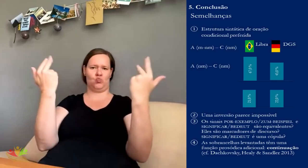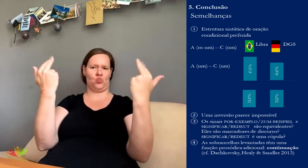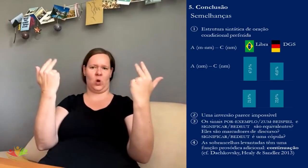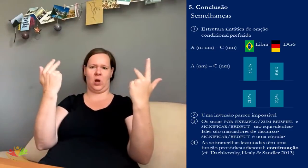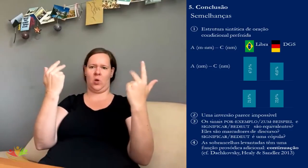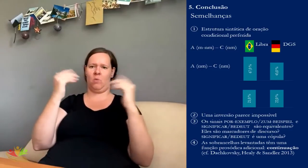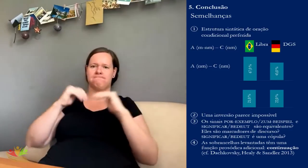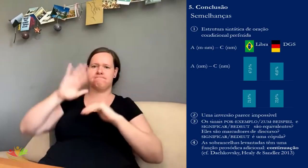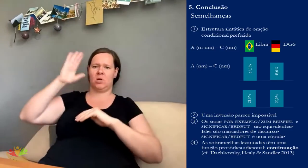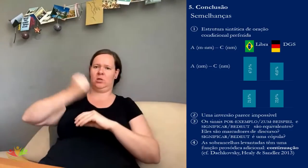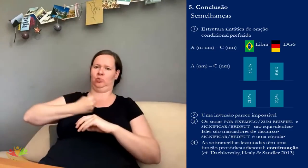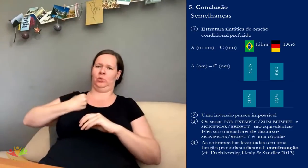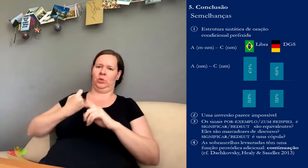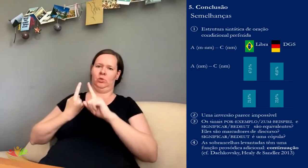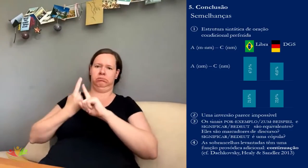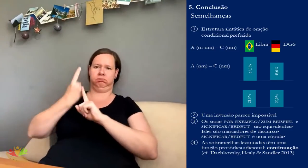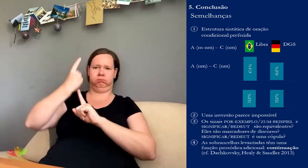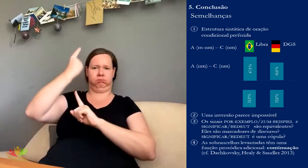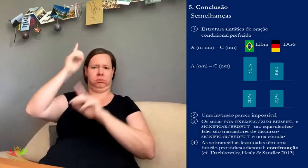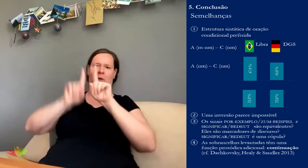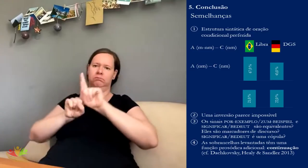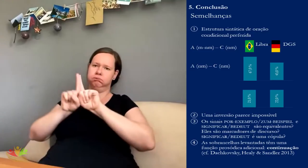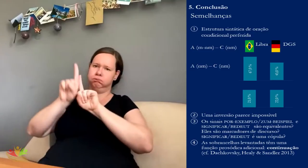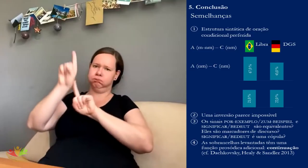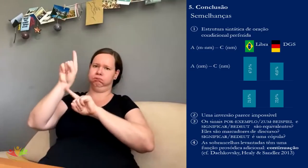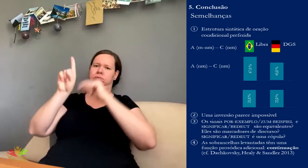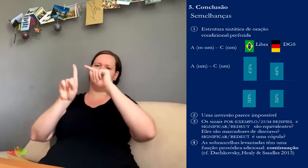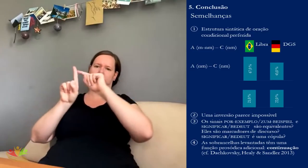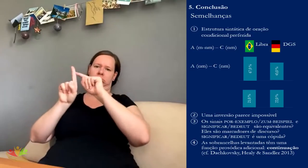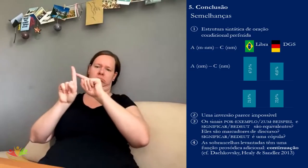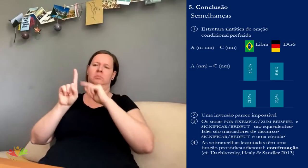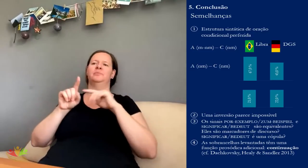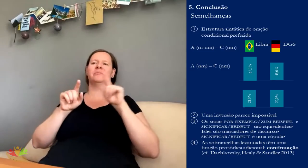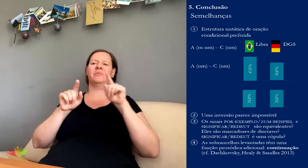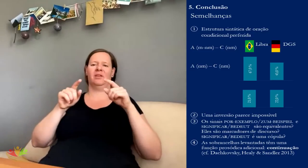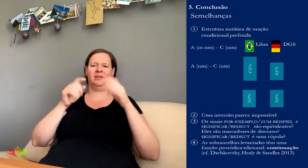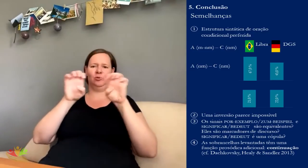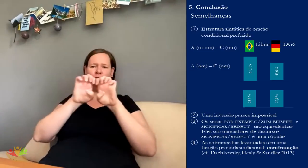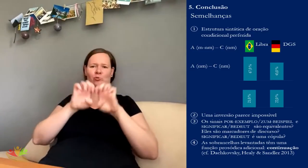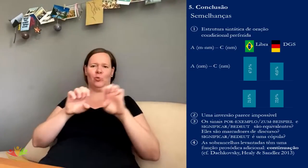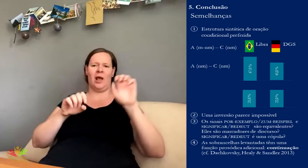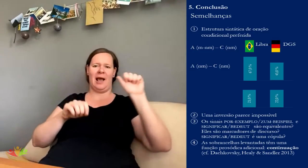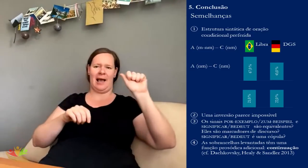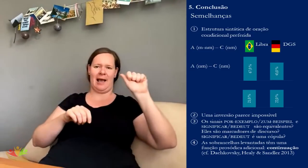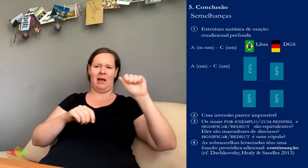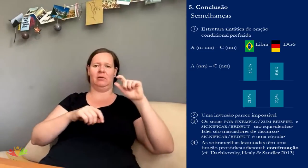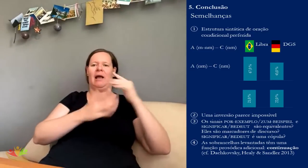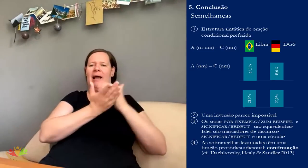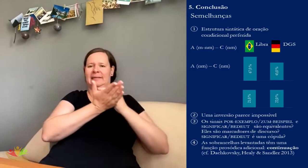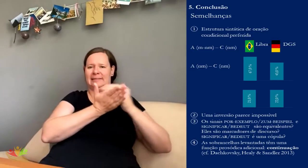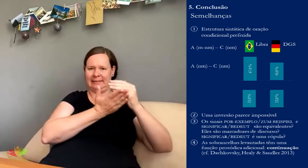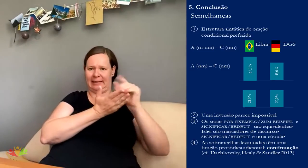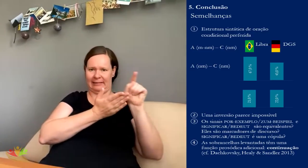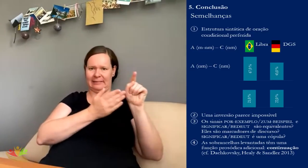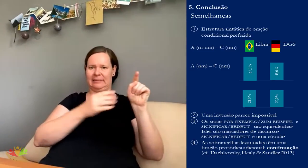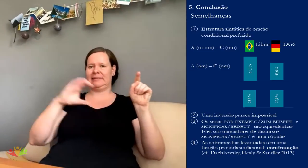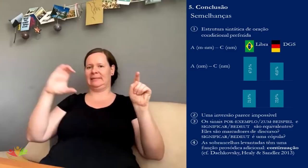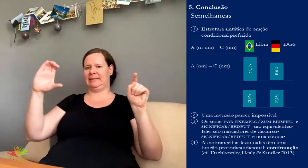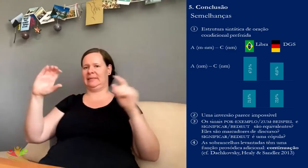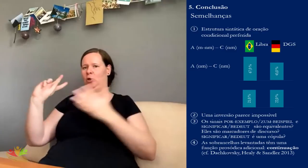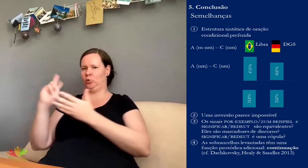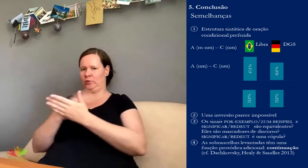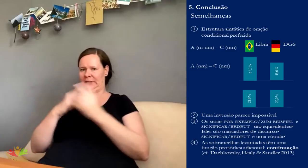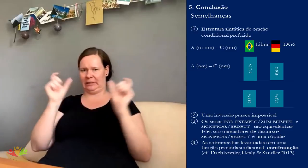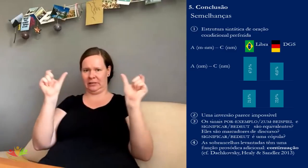Olhando também em relação à estrutura, às semelhanças, em relação à estrutura sintática, é muito